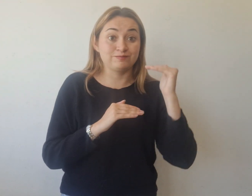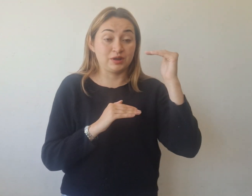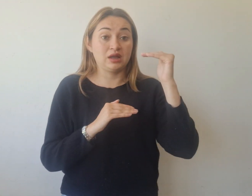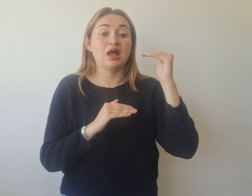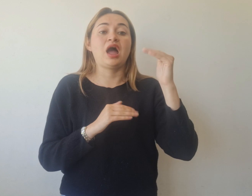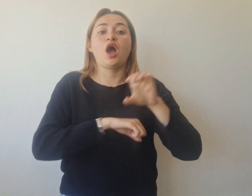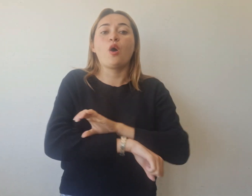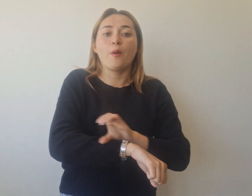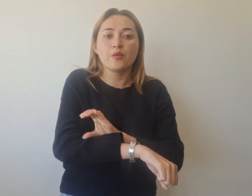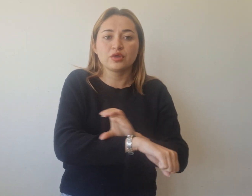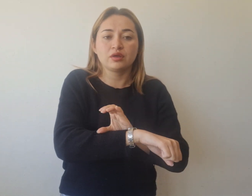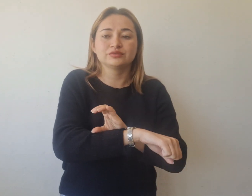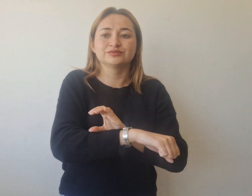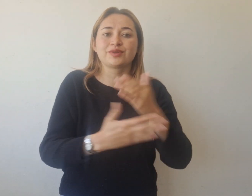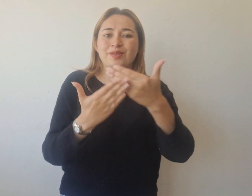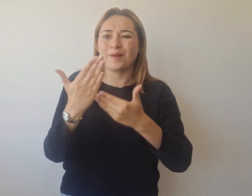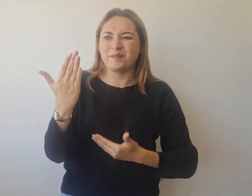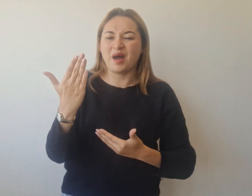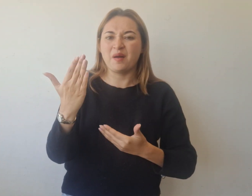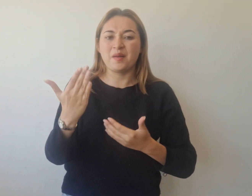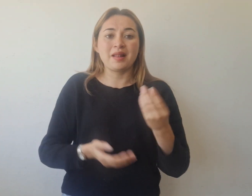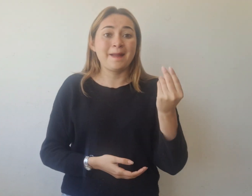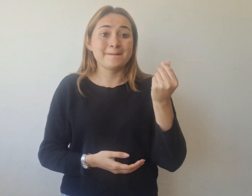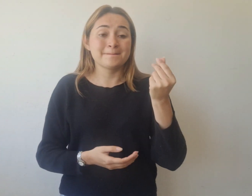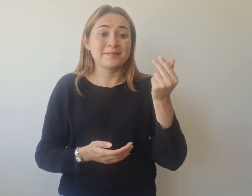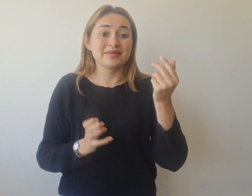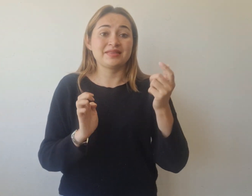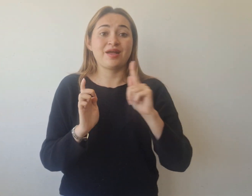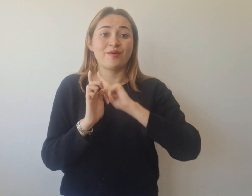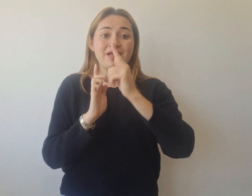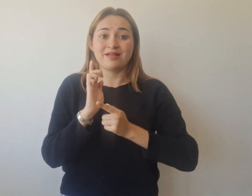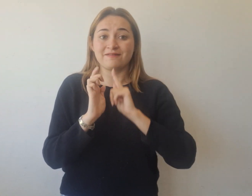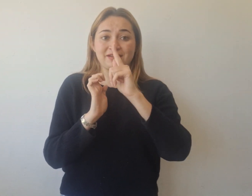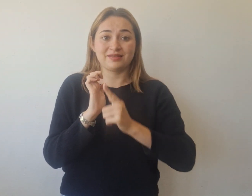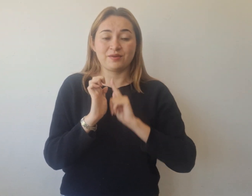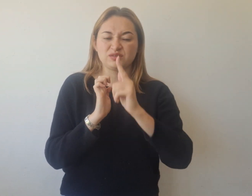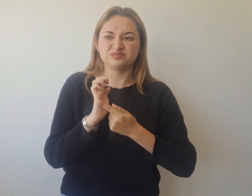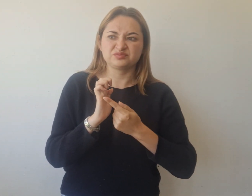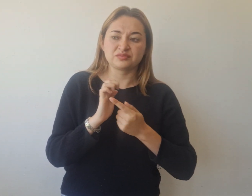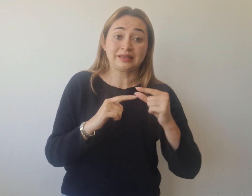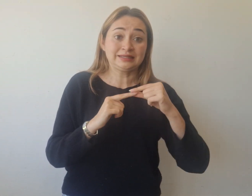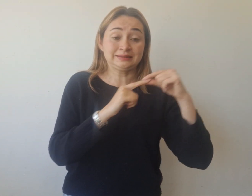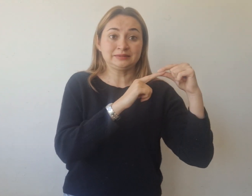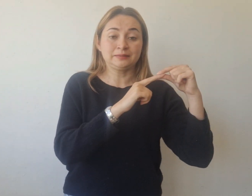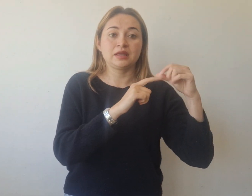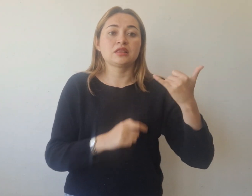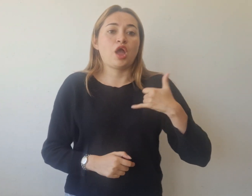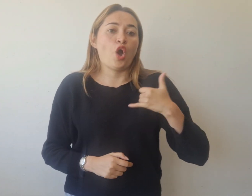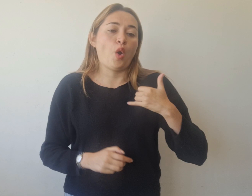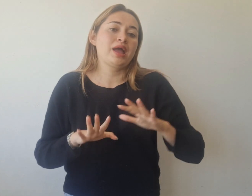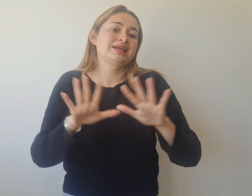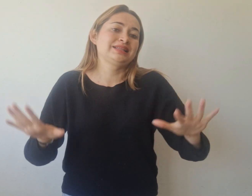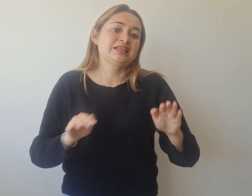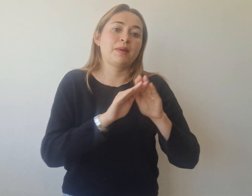computadores tablets y dinero en efectivo especialmente a los jóvenes en entornos educativos y